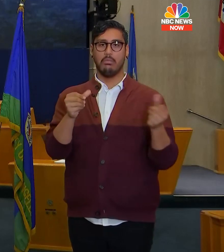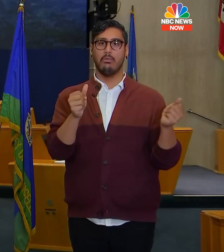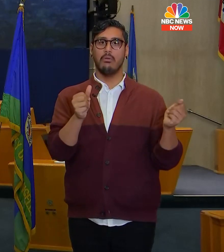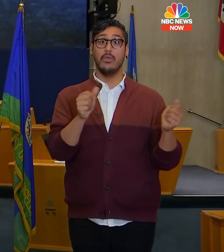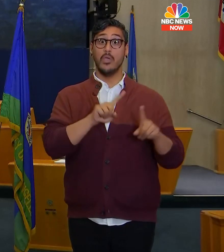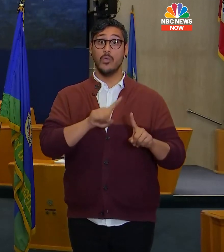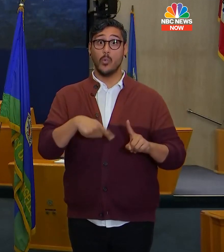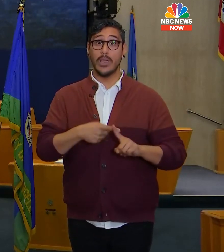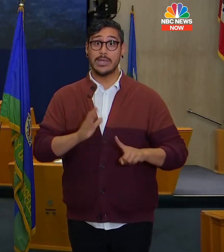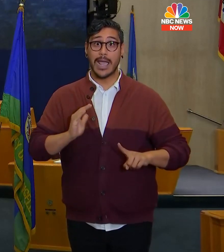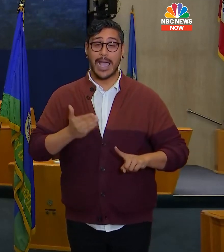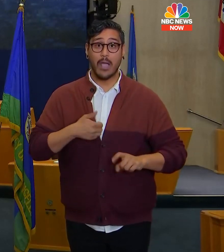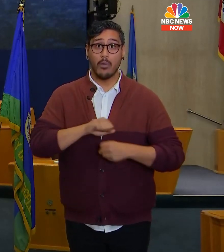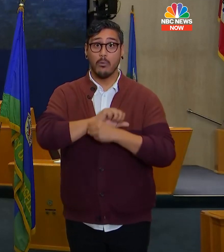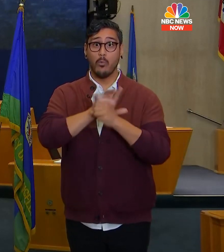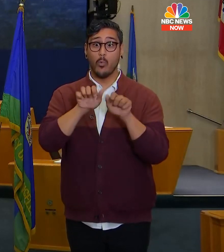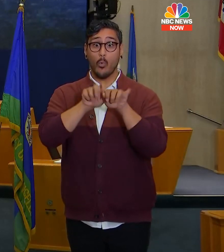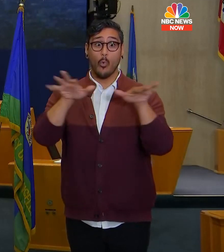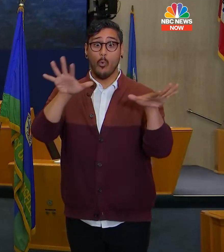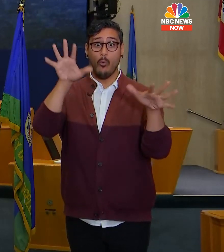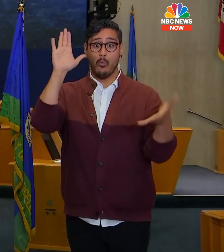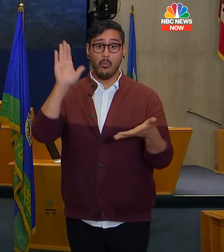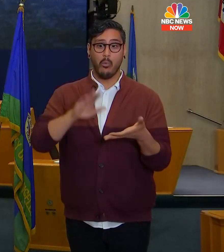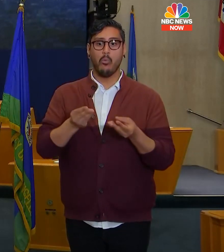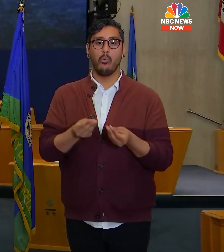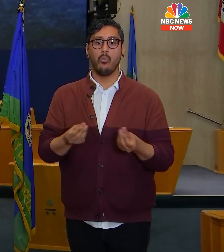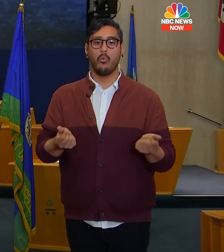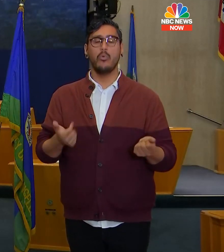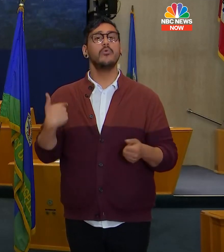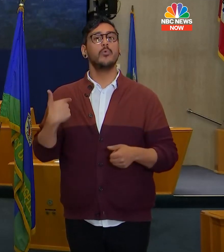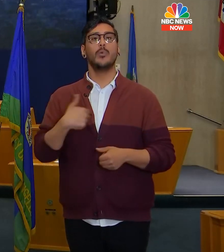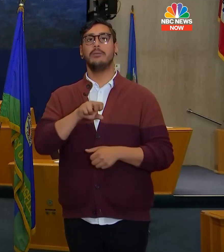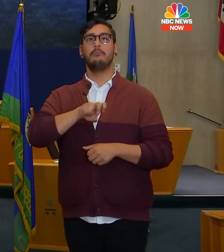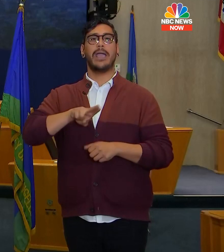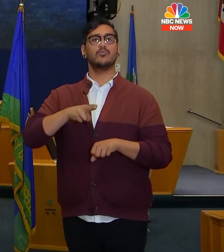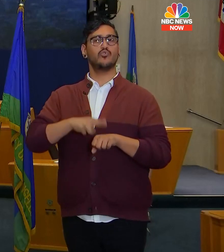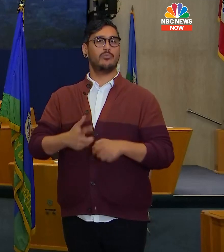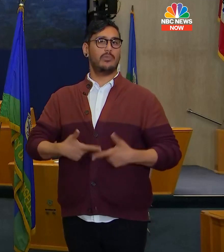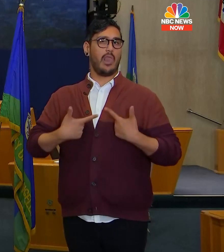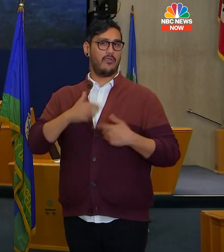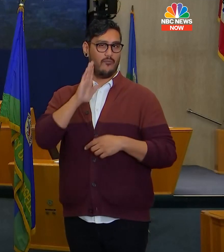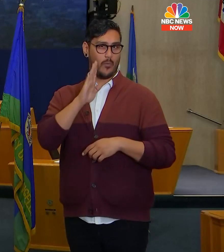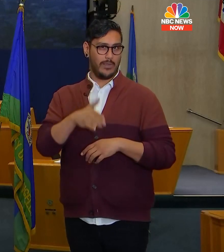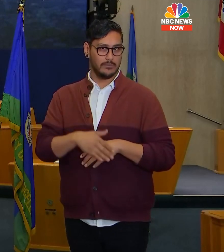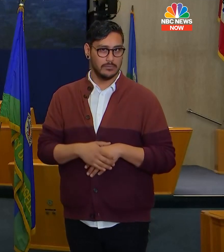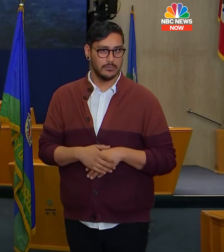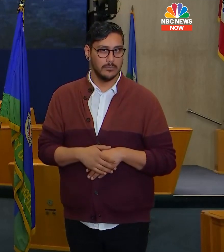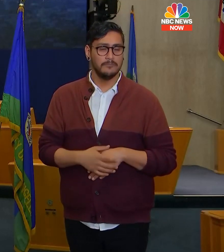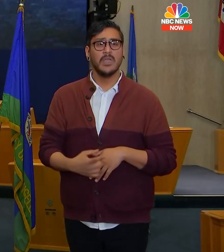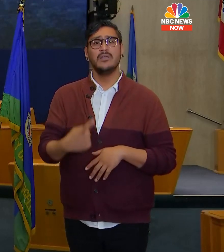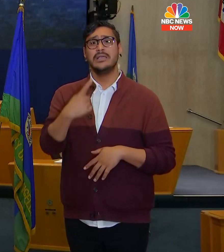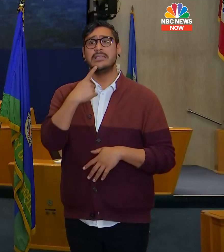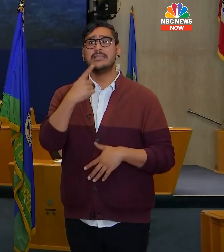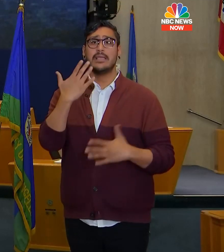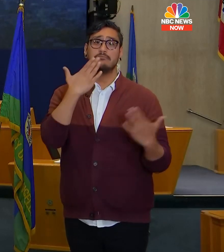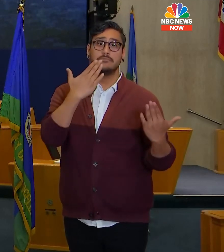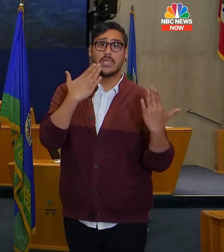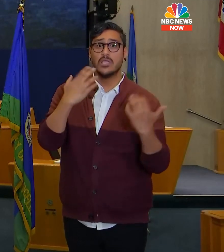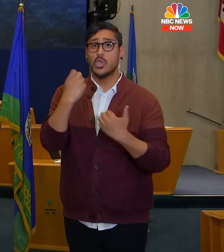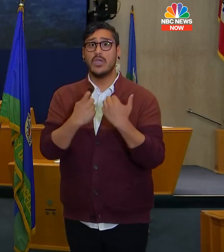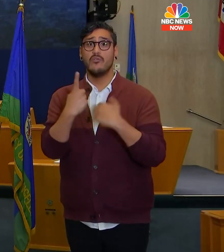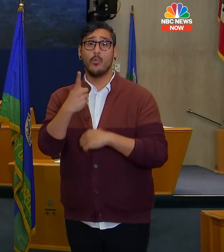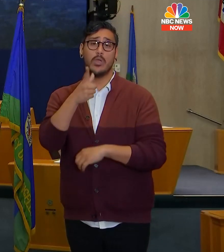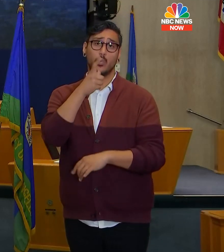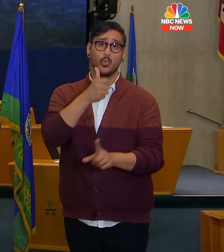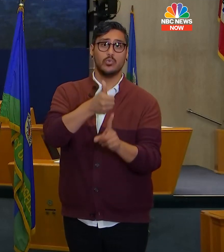vamos a volver a la vida normal. Y quiero darle gracias a todos los que están